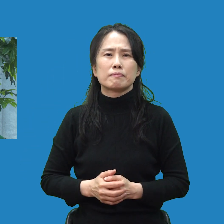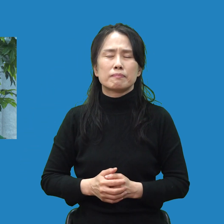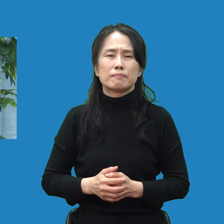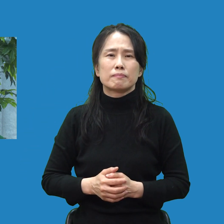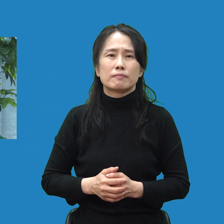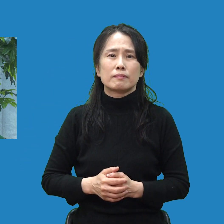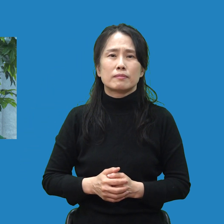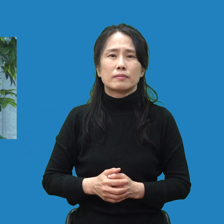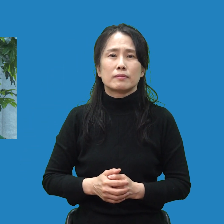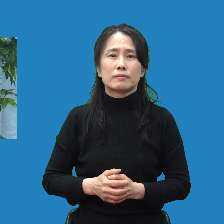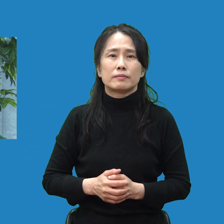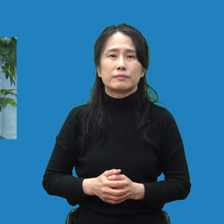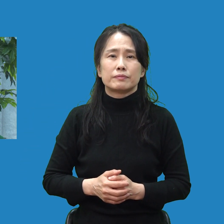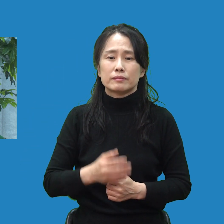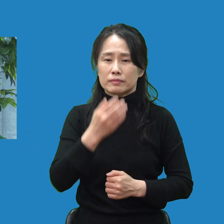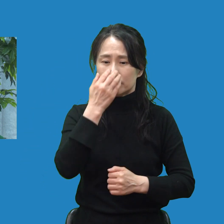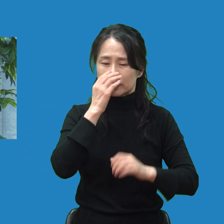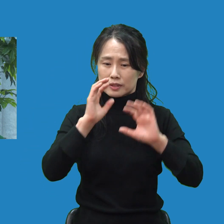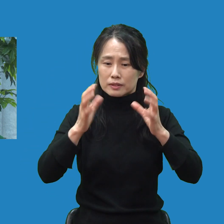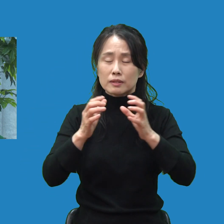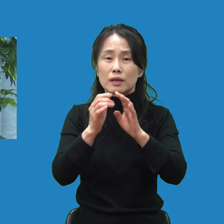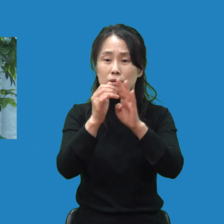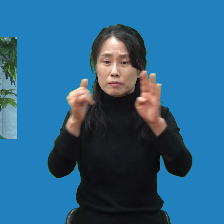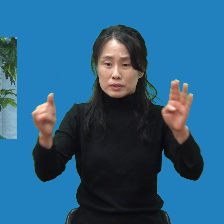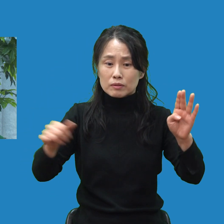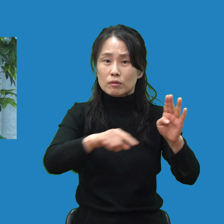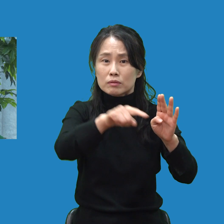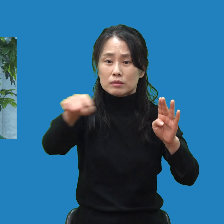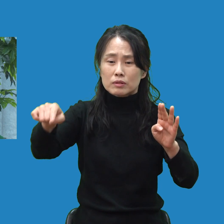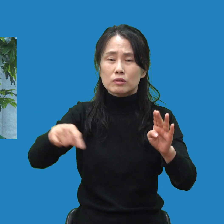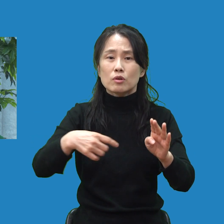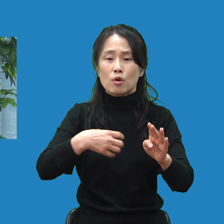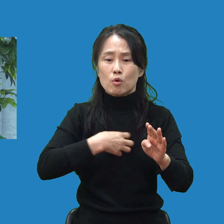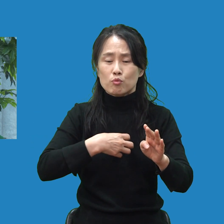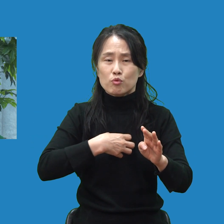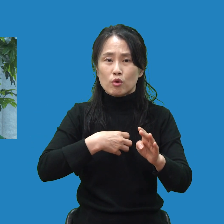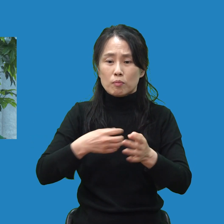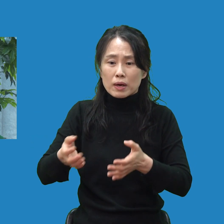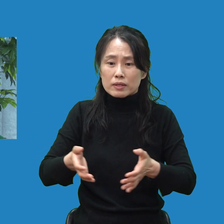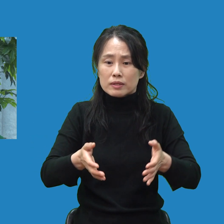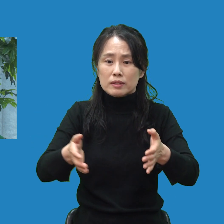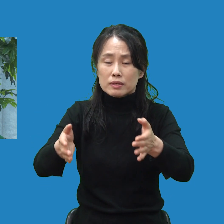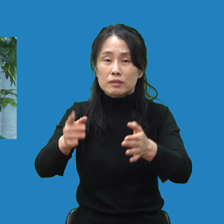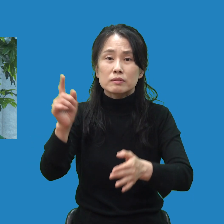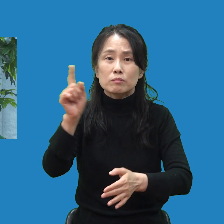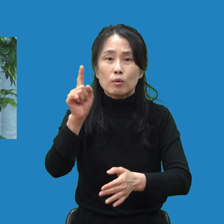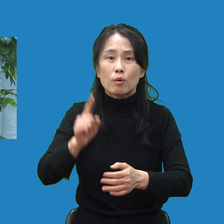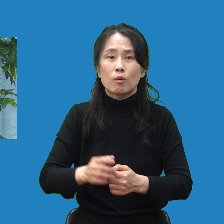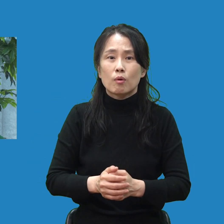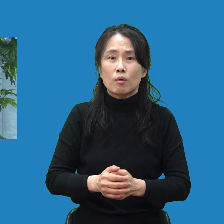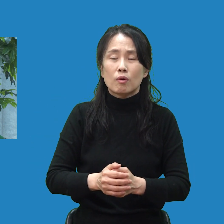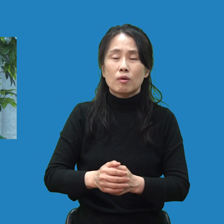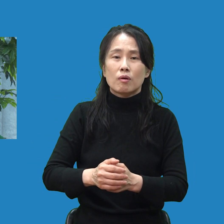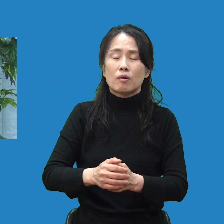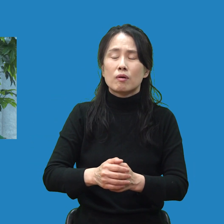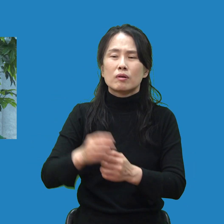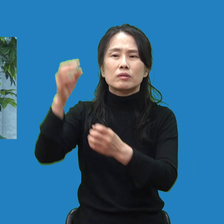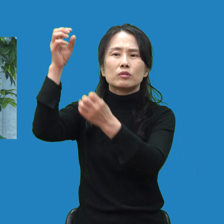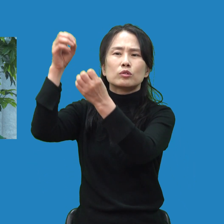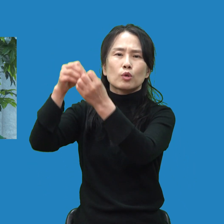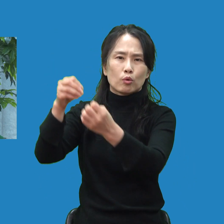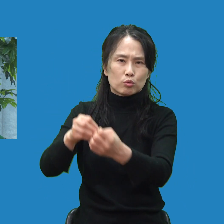당시에 이스라엘 백성들에게 아주 위험한 길이 뭐였습니까? 장로들의